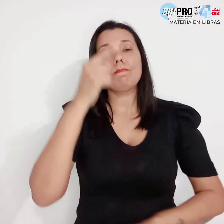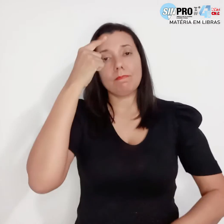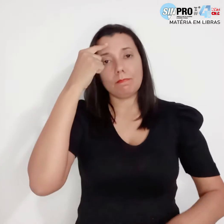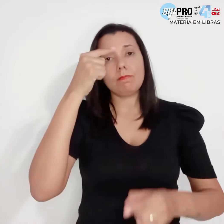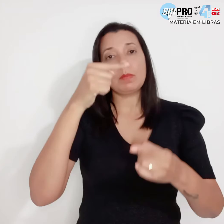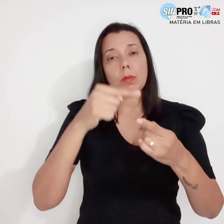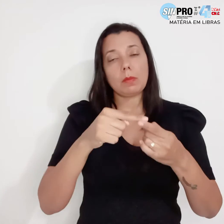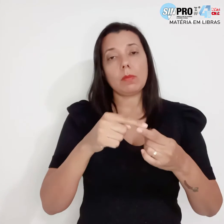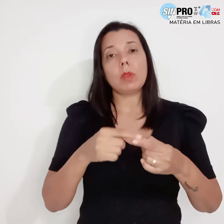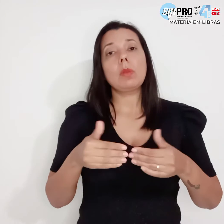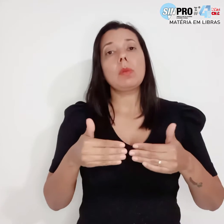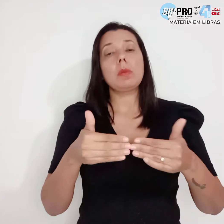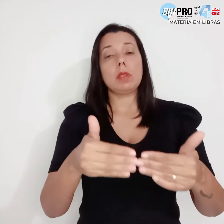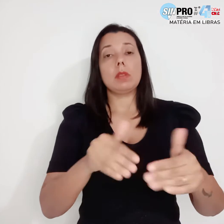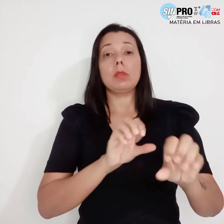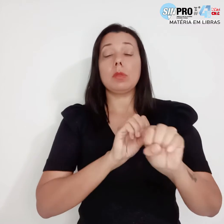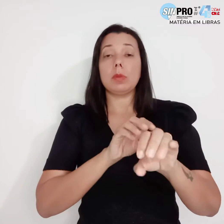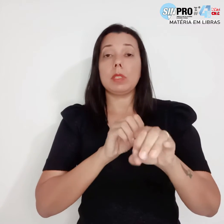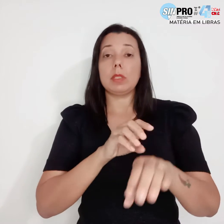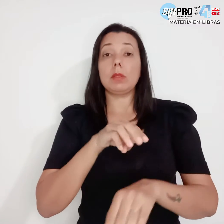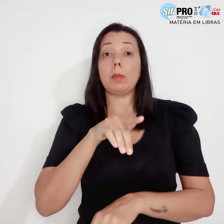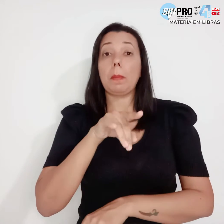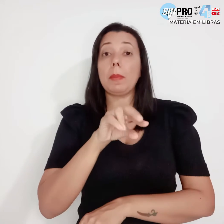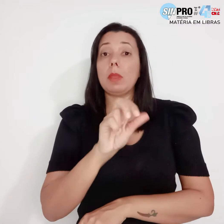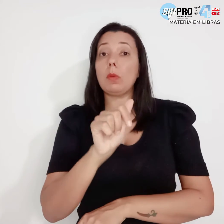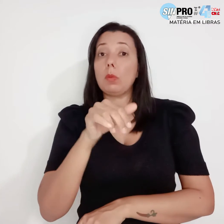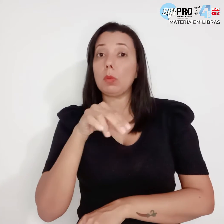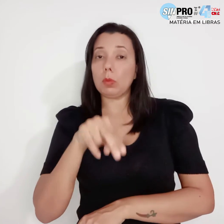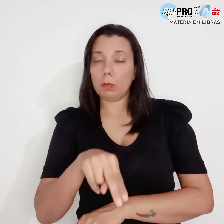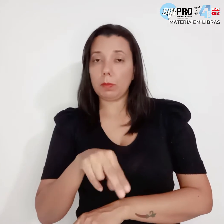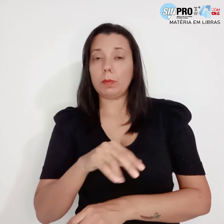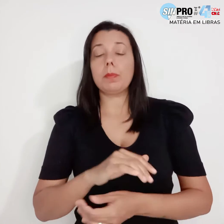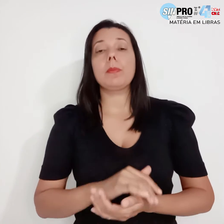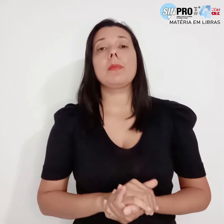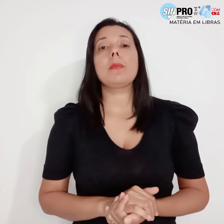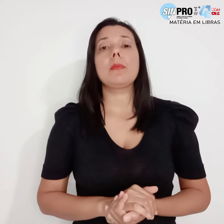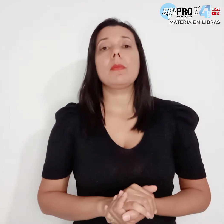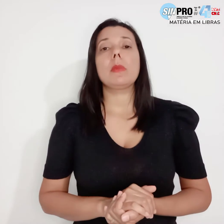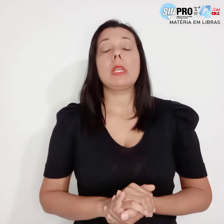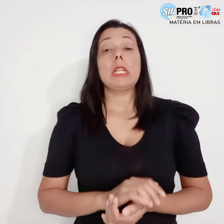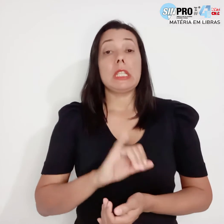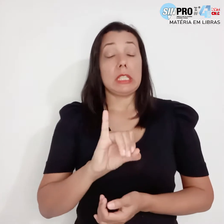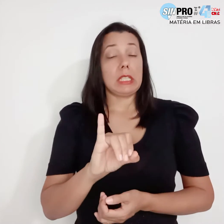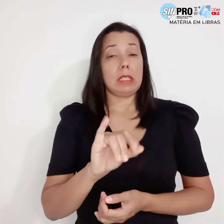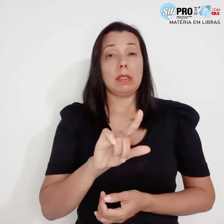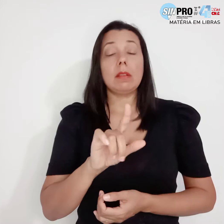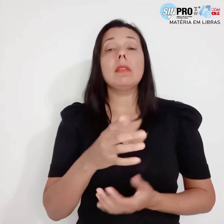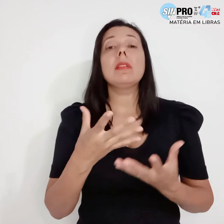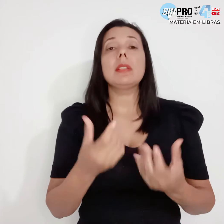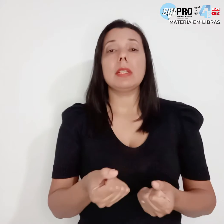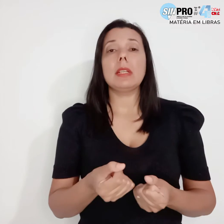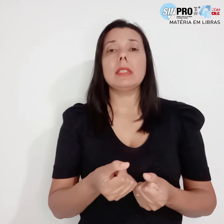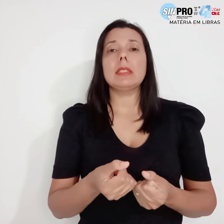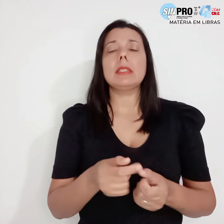com o ministro da Educação, Milton Ribeiro. Como se não bastasse o alto índice